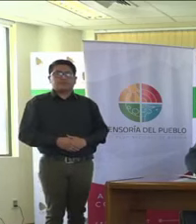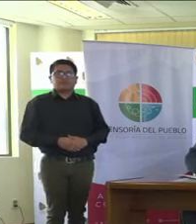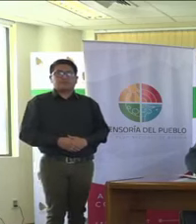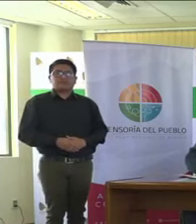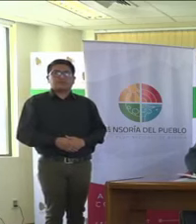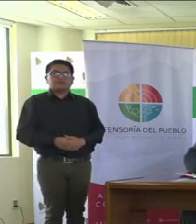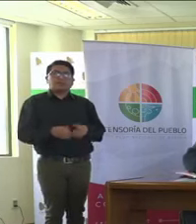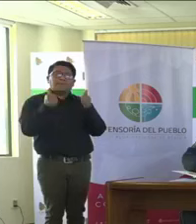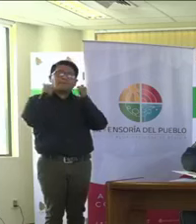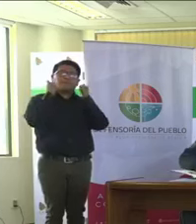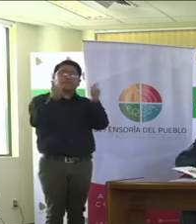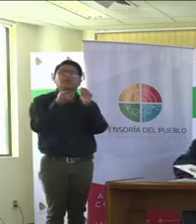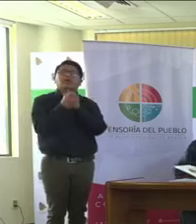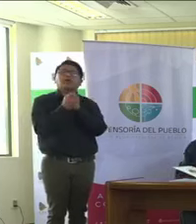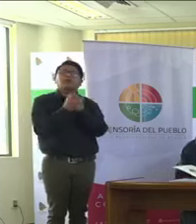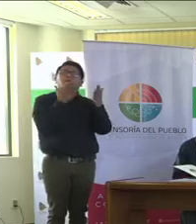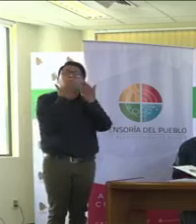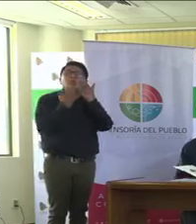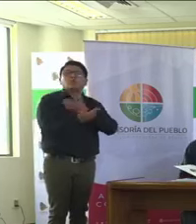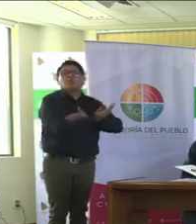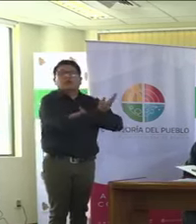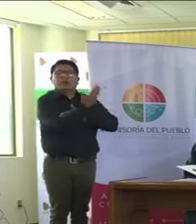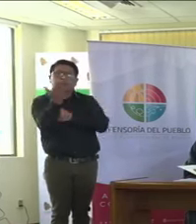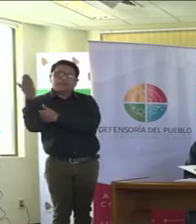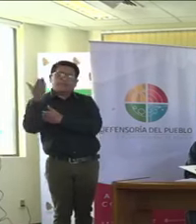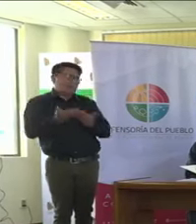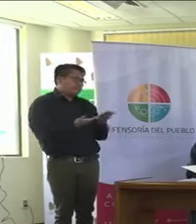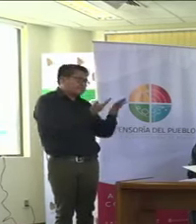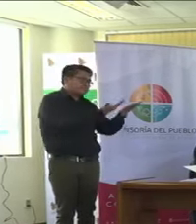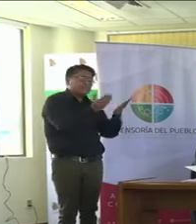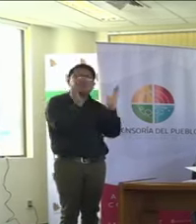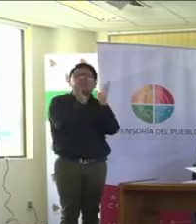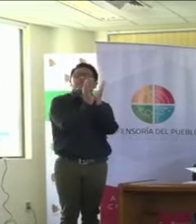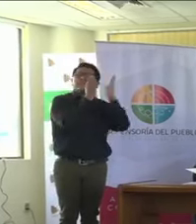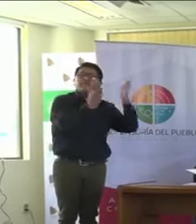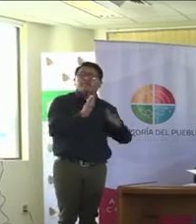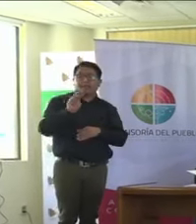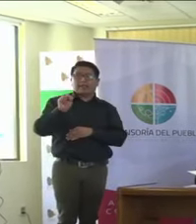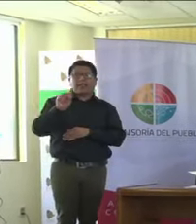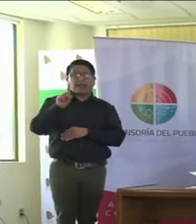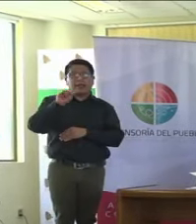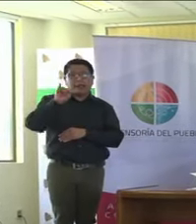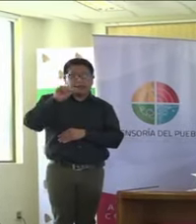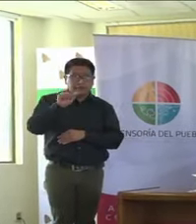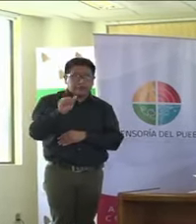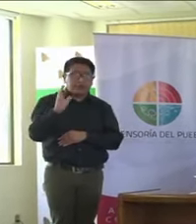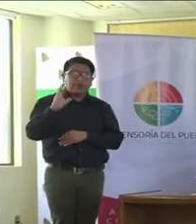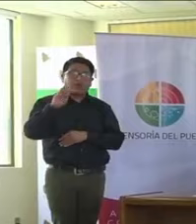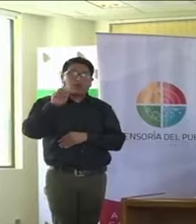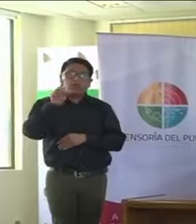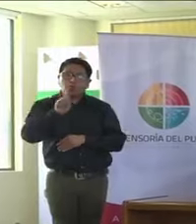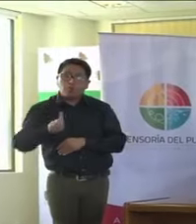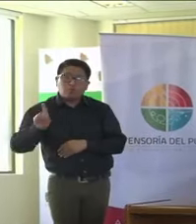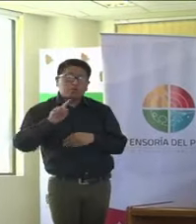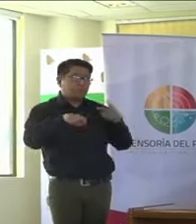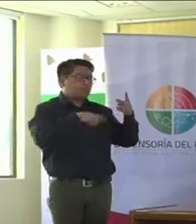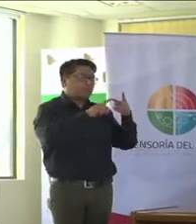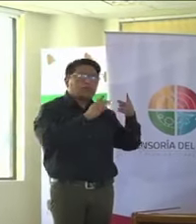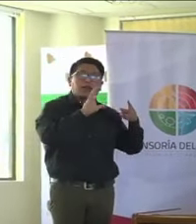Bueno, muy buenos días, doctora Nadia Cruz, defensora del pueblo, doctora Carmen